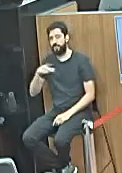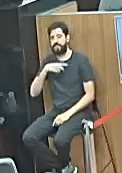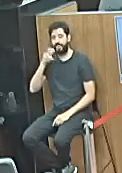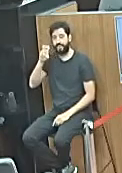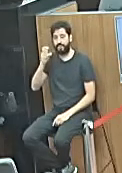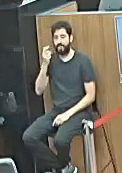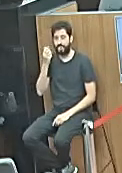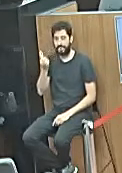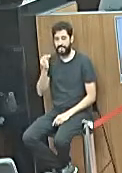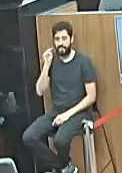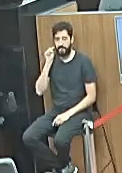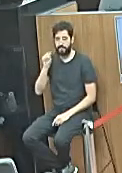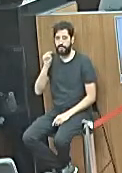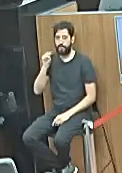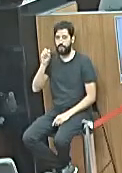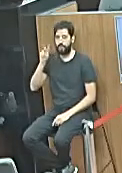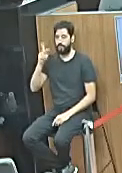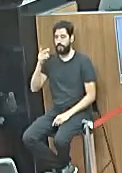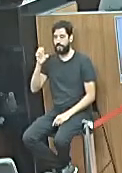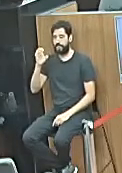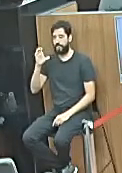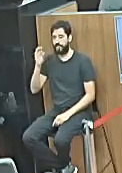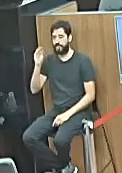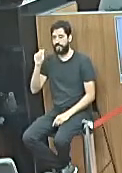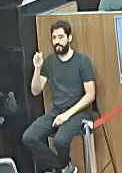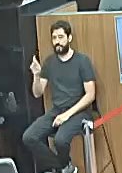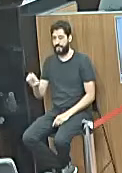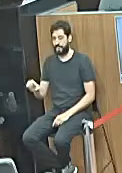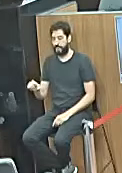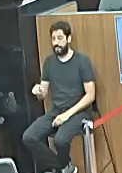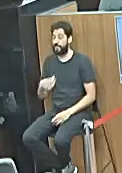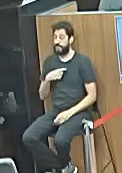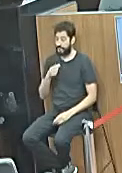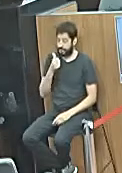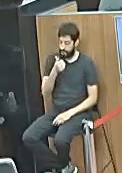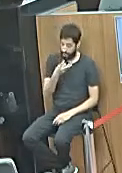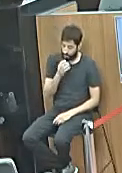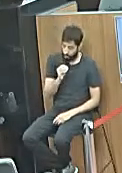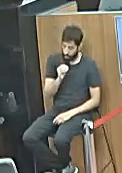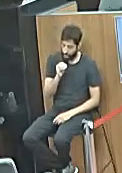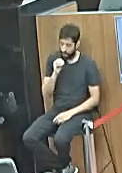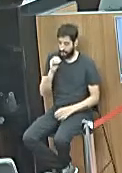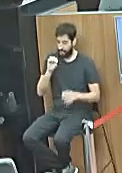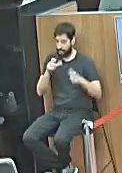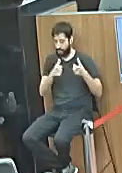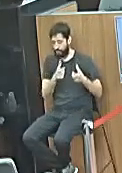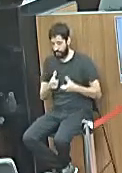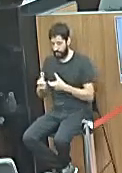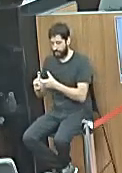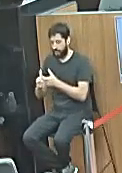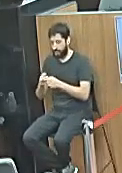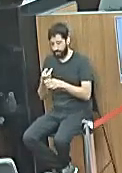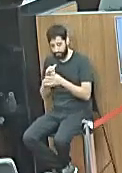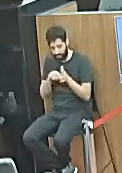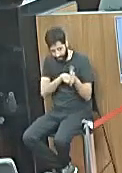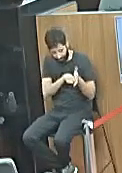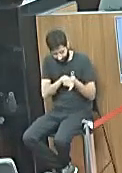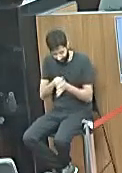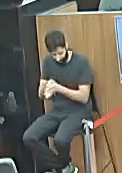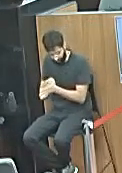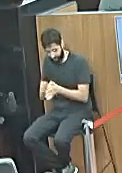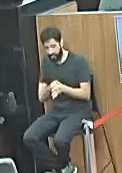mil hectares de área e são mais de 140 sítio arqueológico então assim é um patrimônio extraordinário